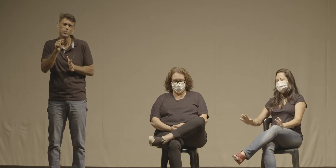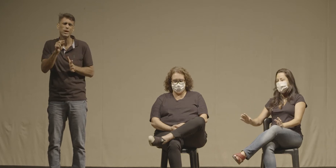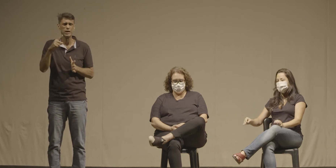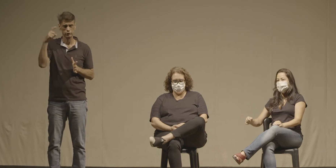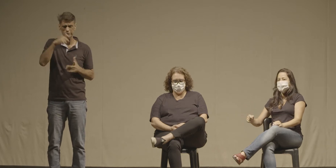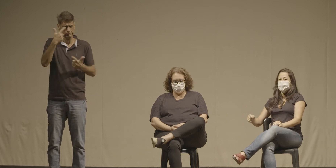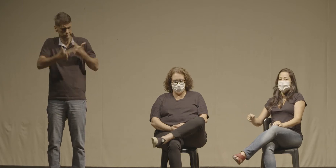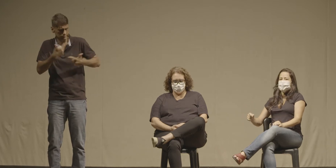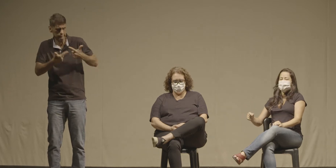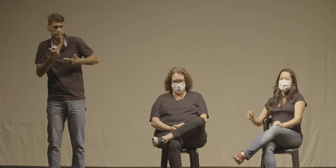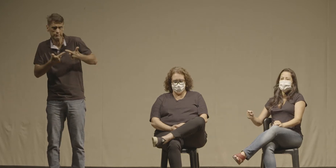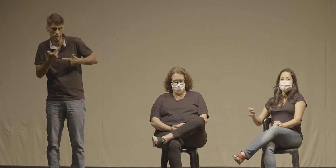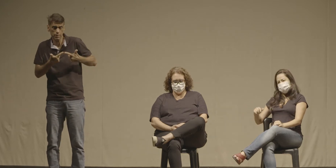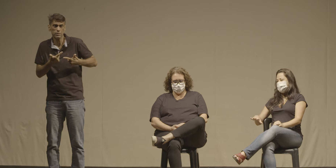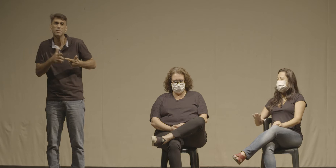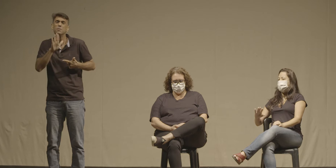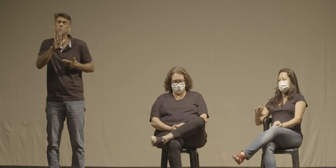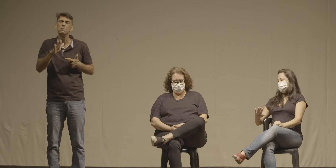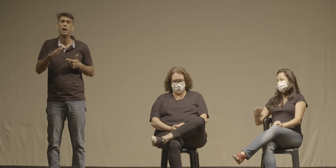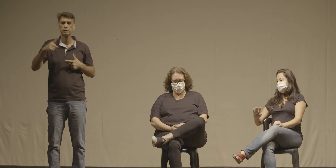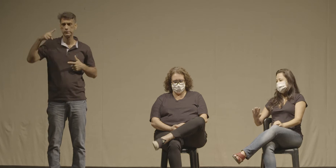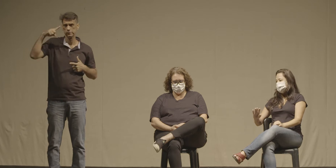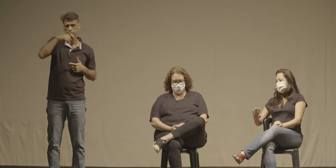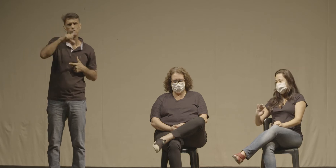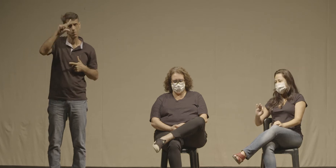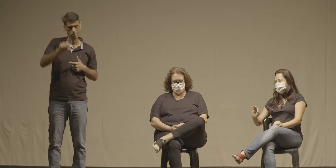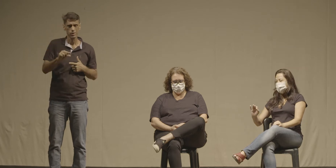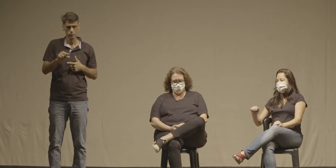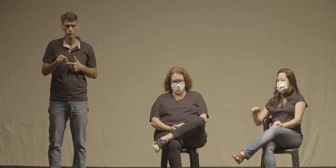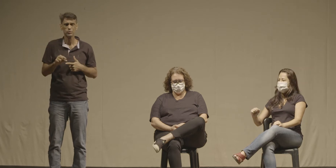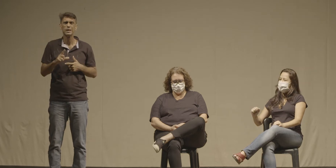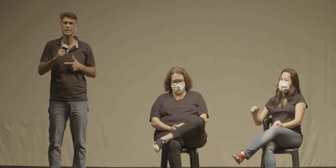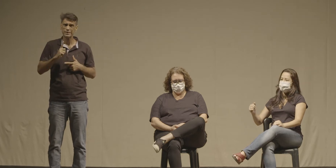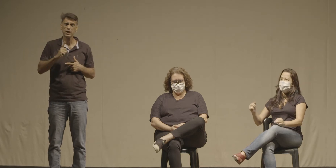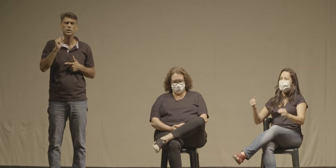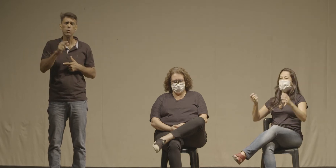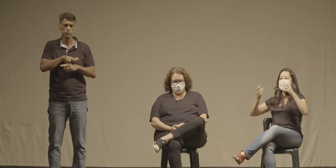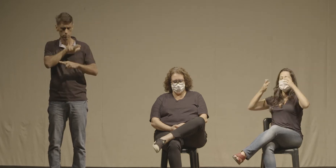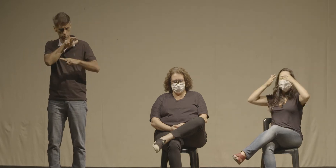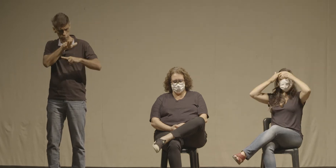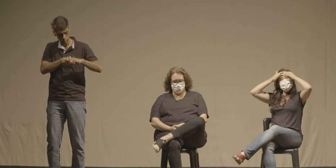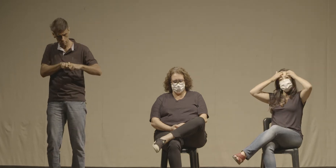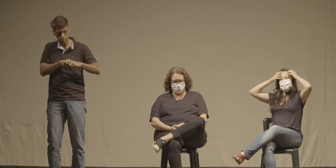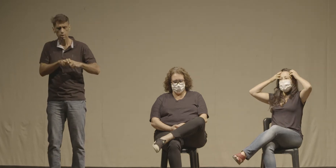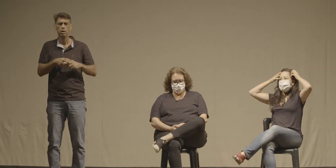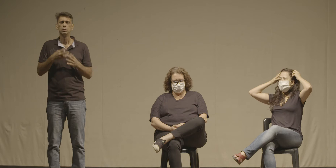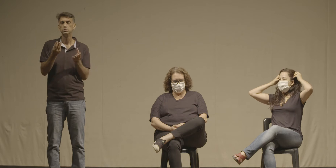sempre um trabalho. Mas é menos penoso. Né? É menos penoso você poder sentar e